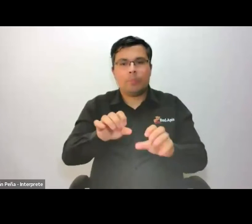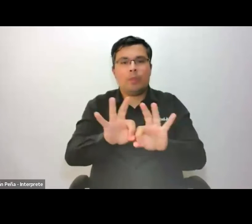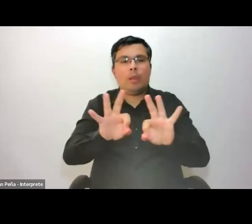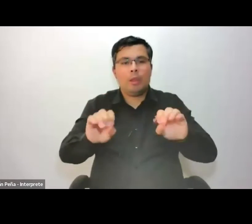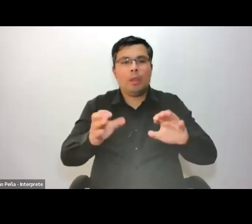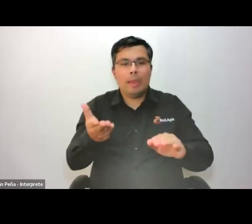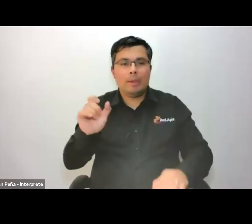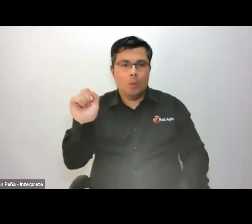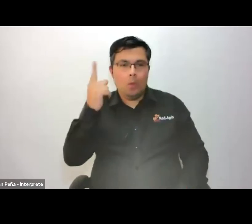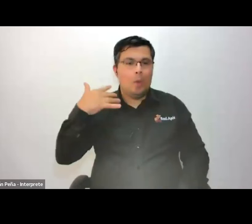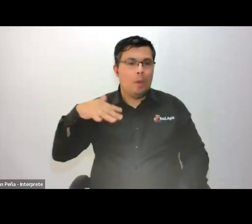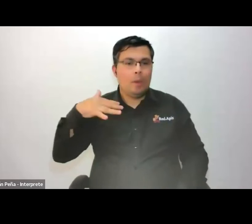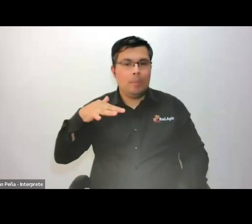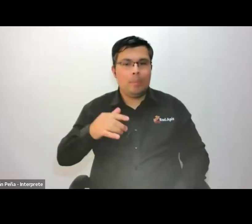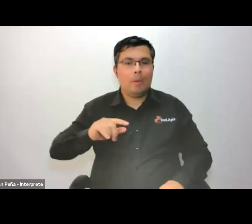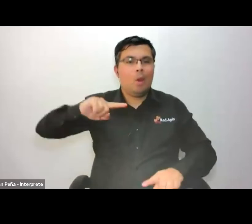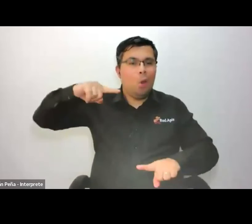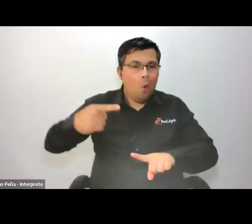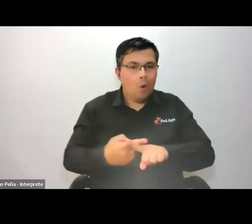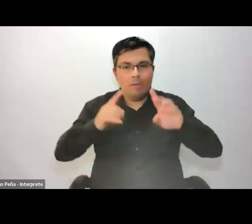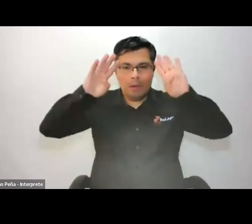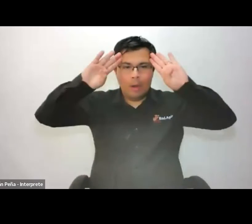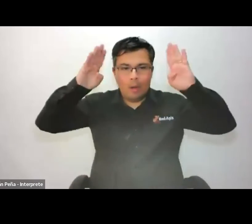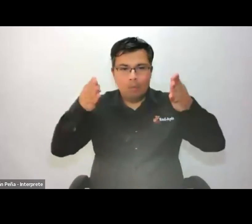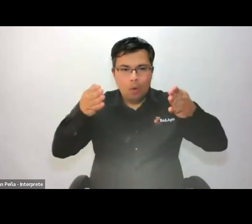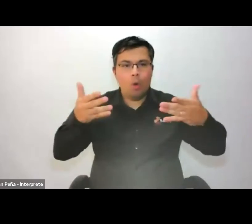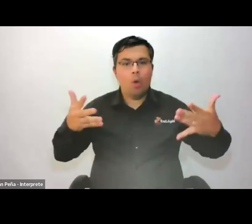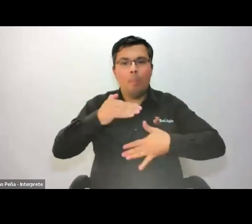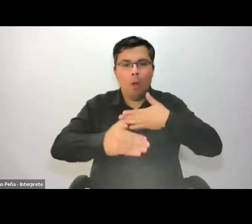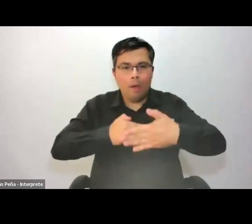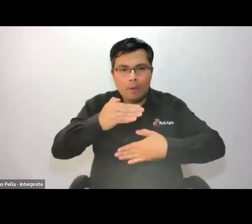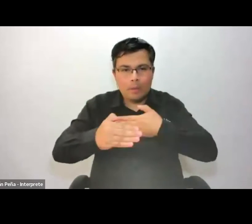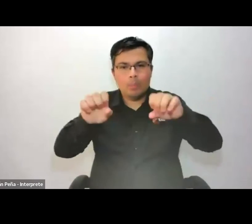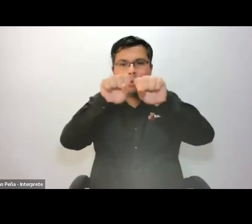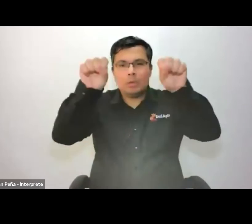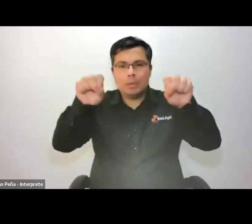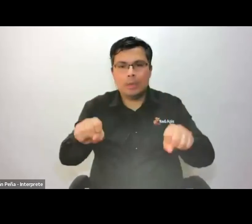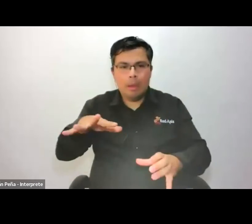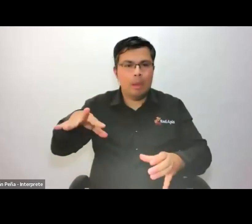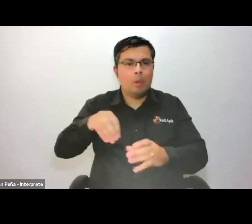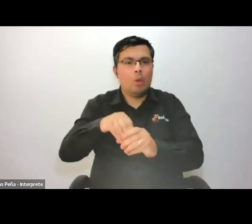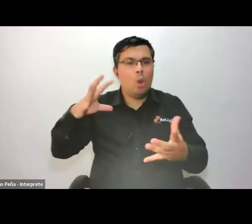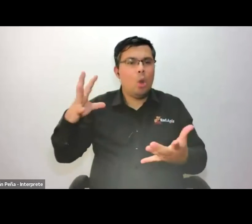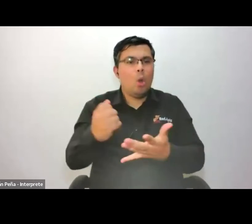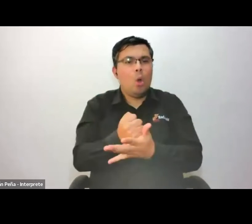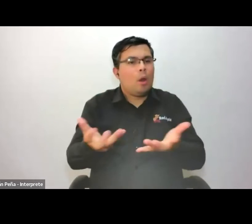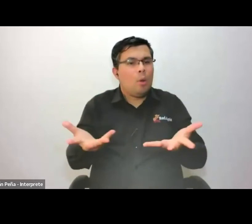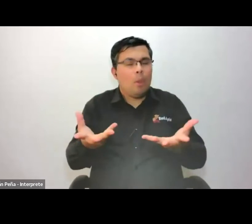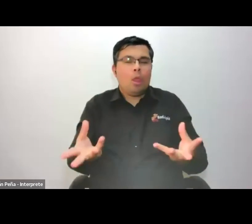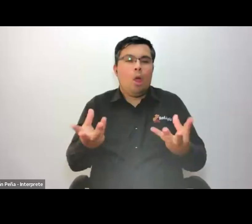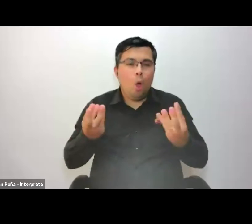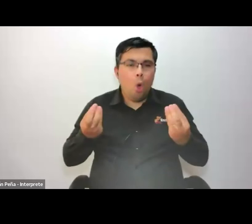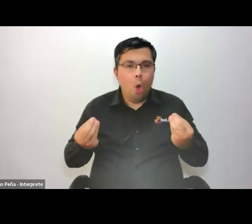vuelve a poner este enfoque de cómo avanzamos hacia un sistema educativo inclusivo, donde por supuesto